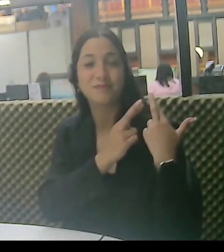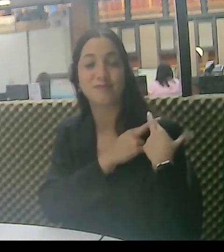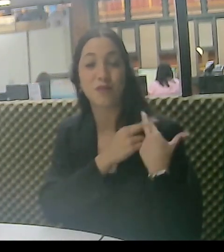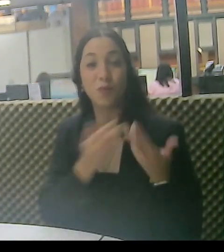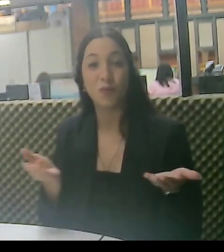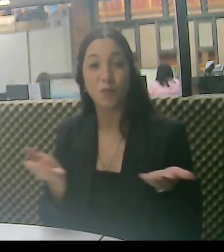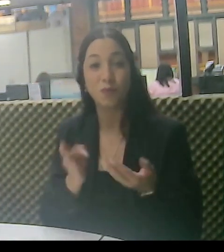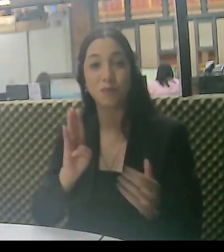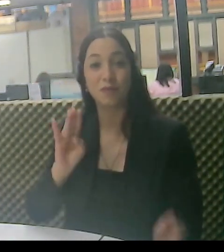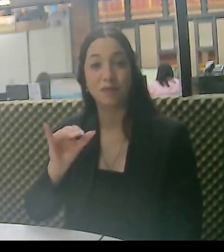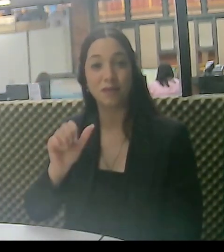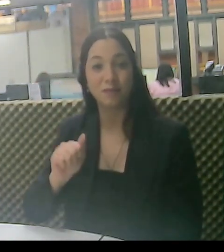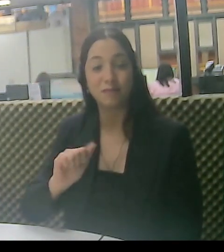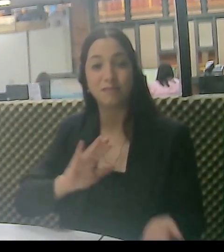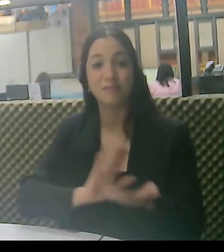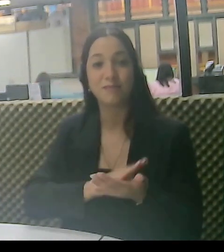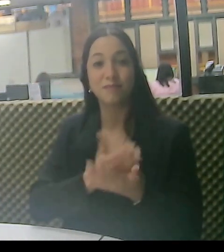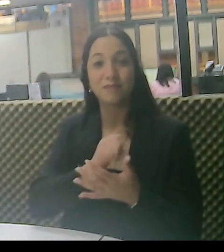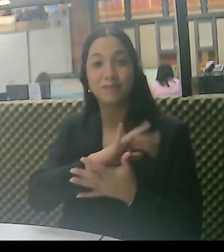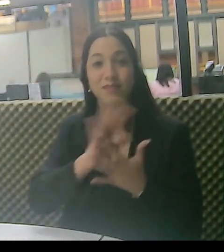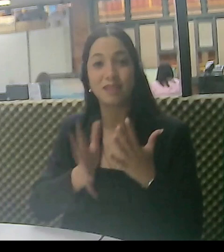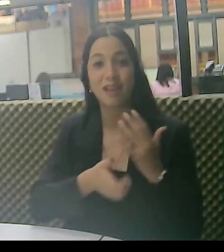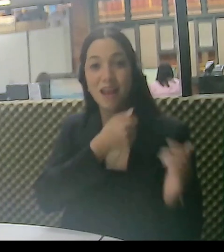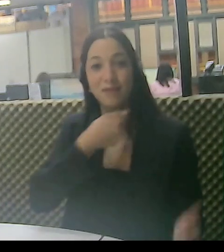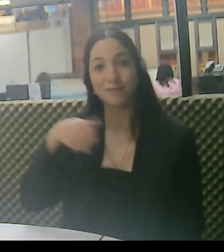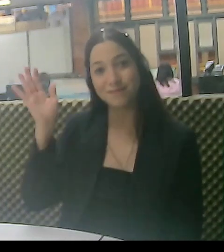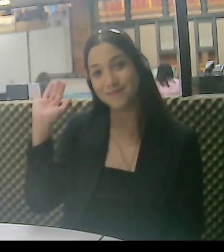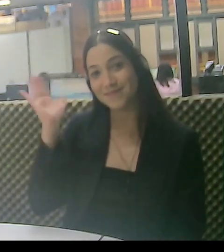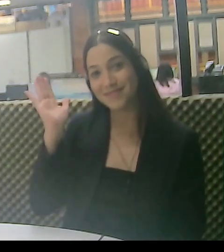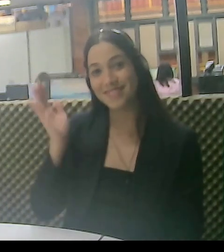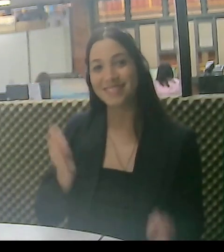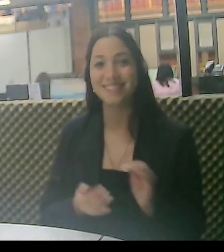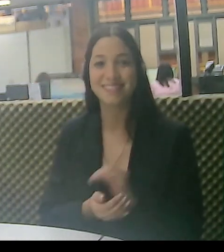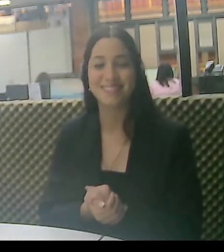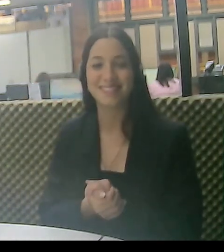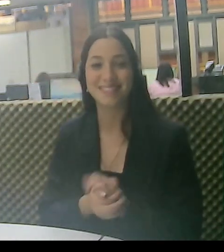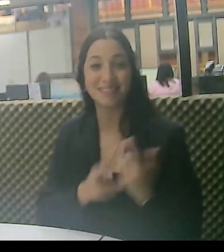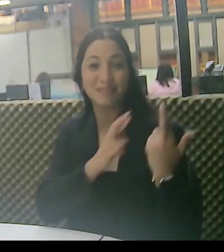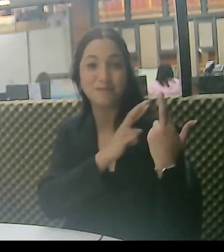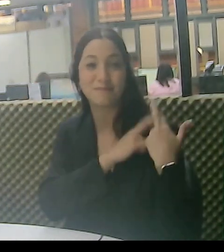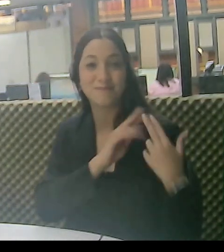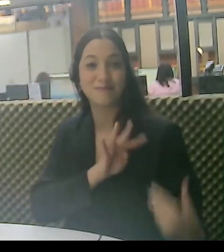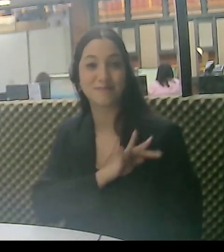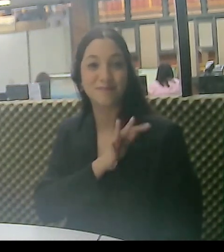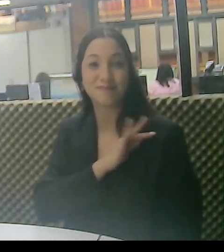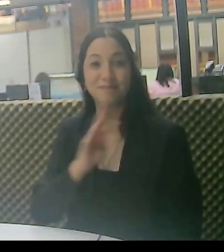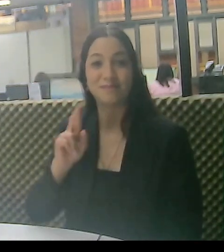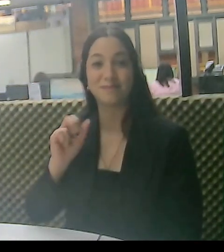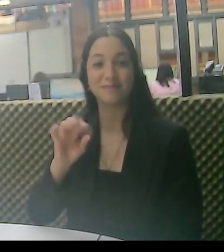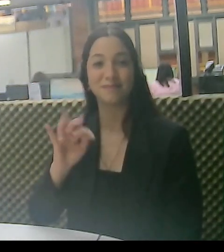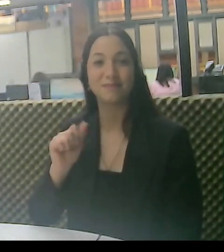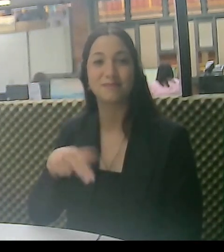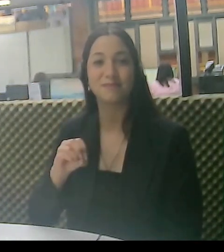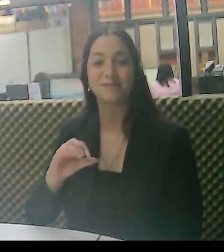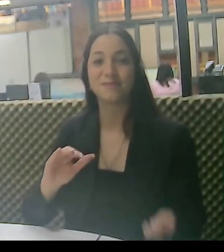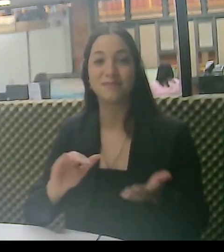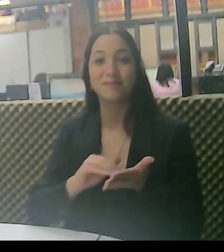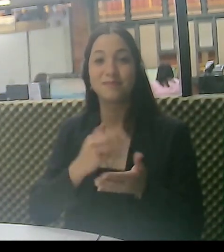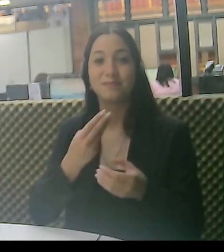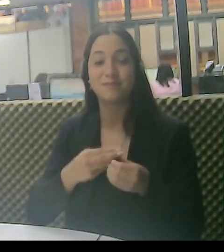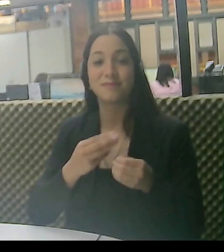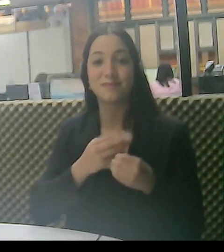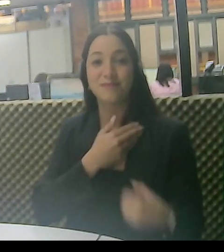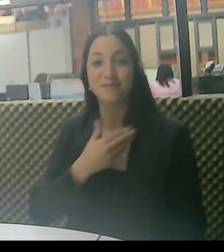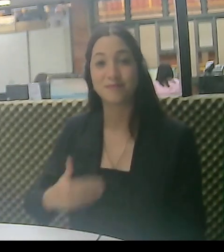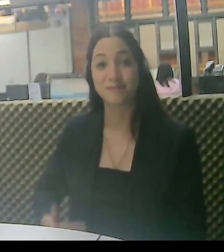pela edição, Bia Montes. Tradução em Libras, Amanda Valentim. Responsável técnico, Cristiano Silva. Secretário